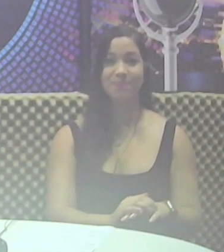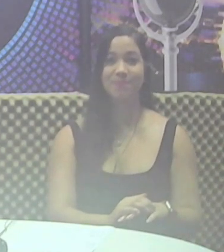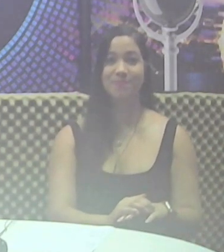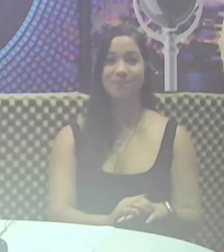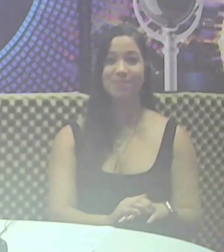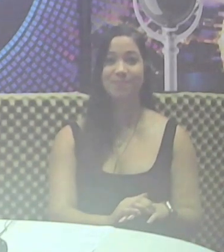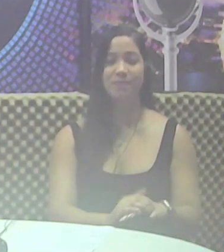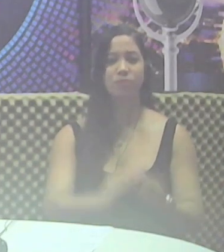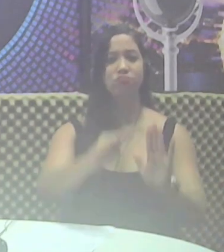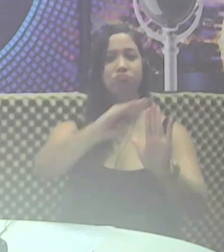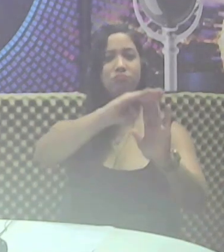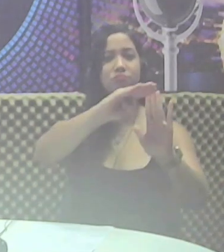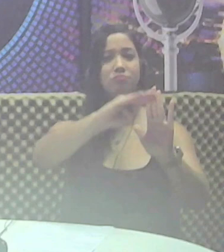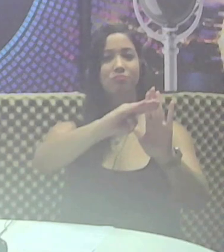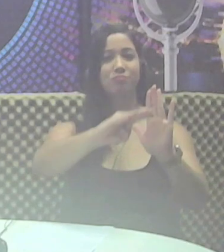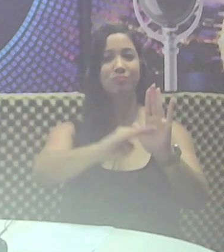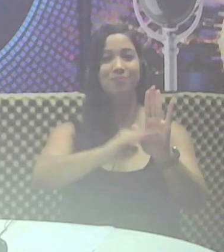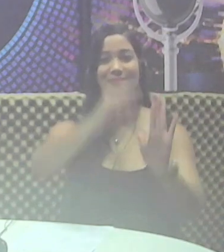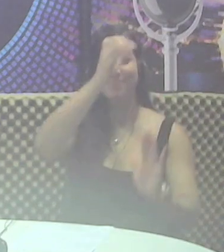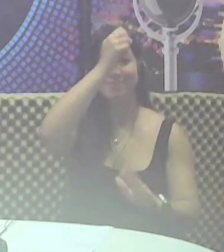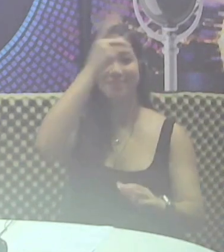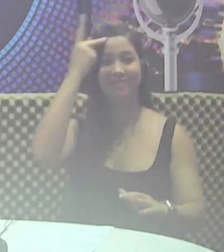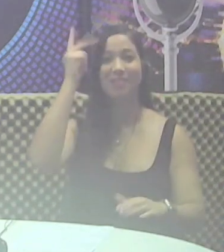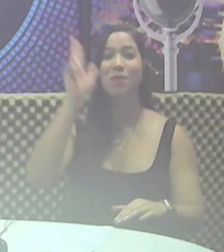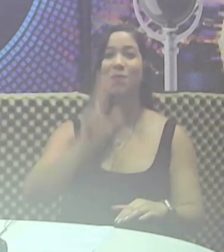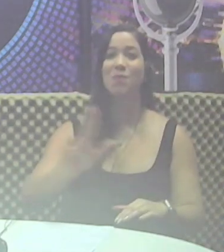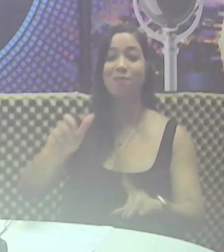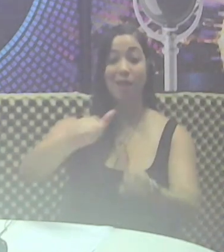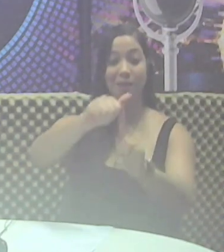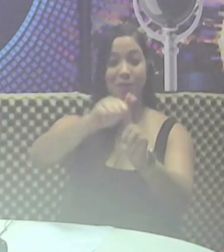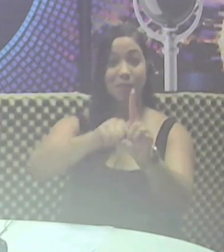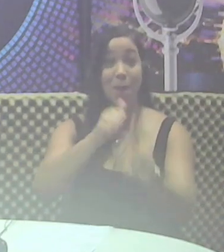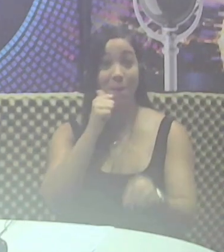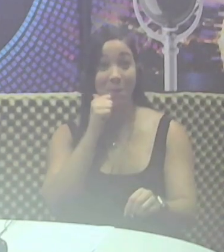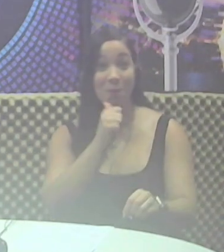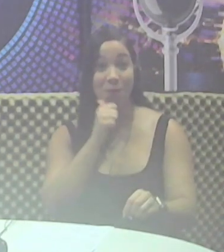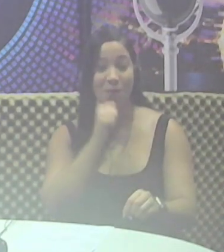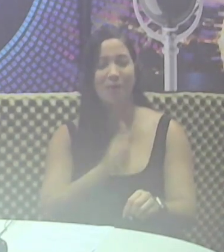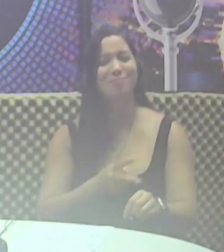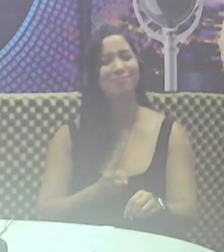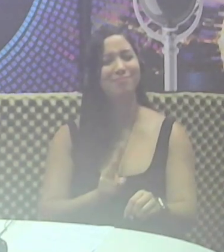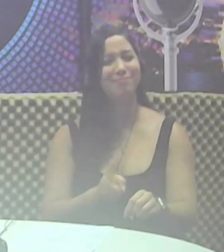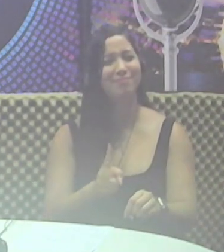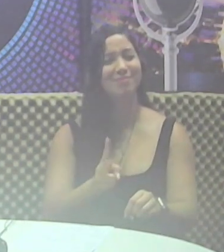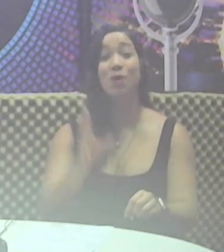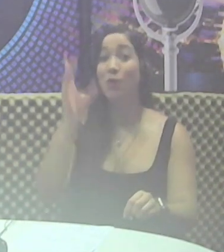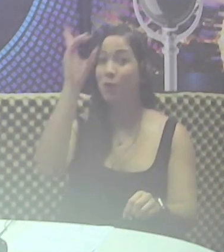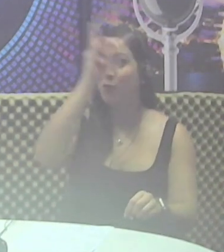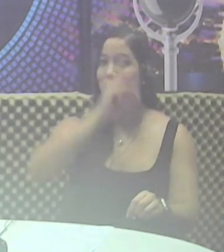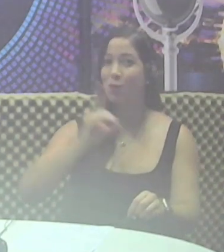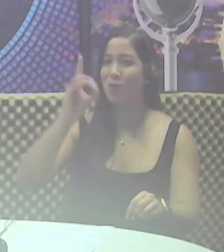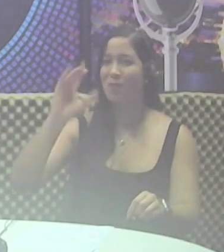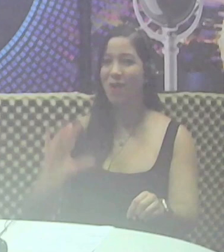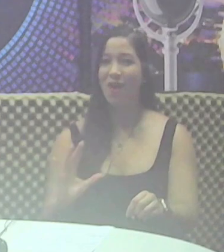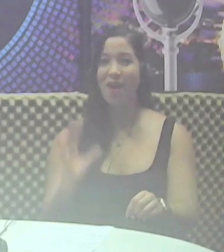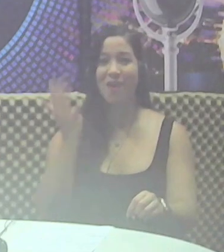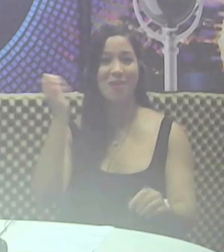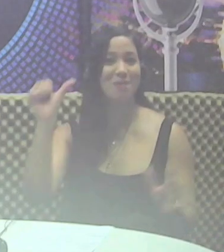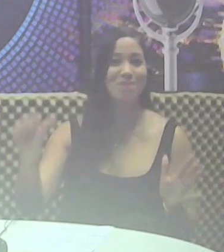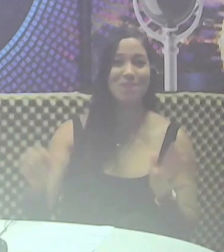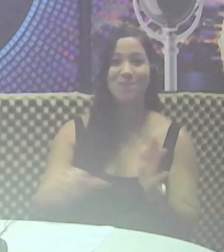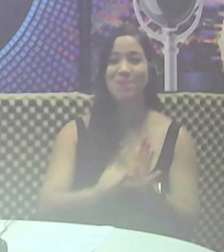A programação da Prefeitura de Uberlândia pelo Mês da Mulher continua. Neste domingo acontece a primeira edição